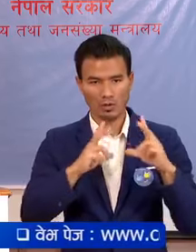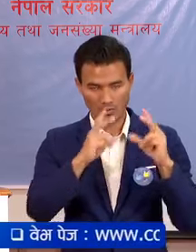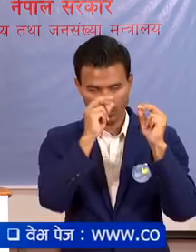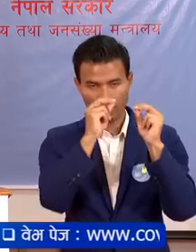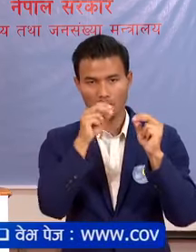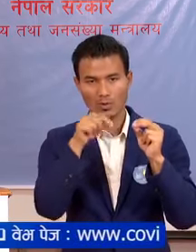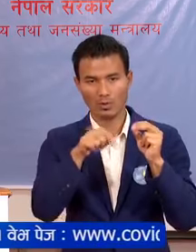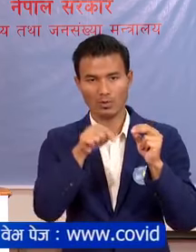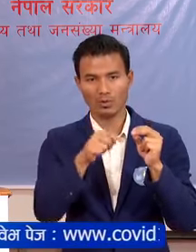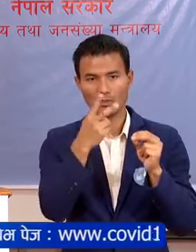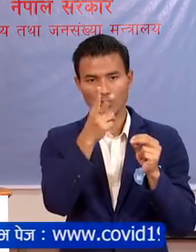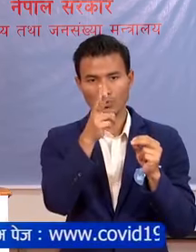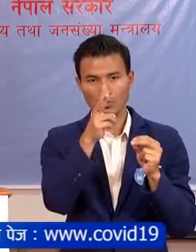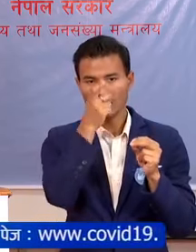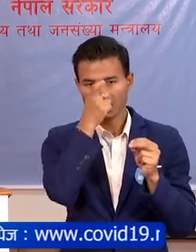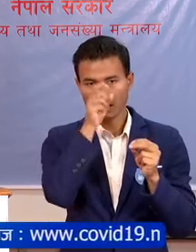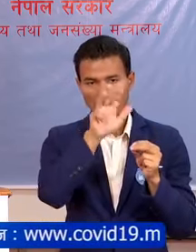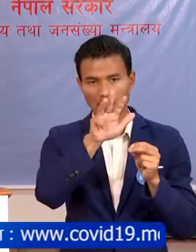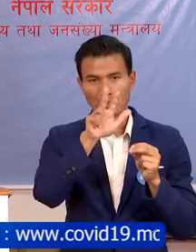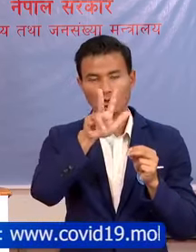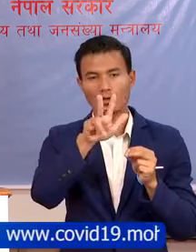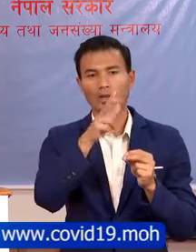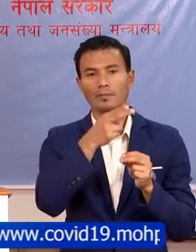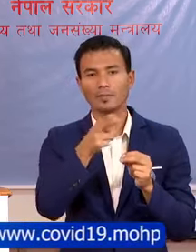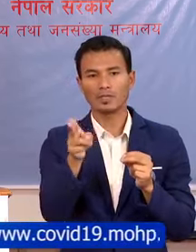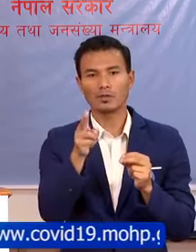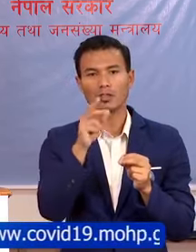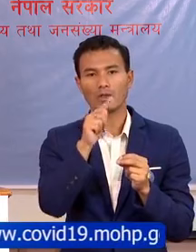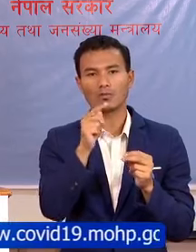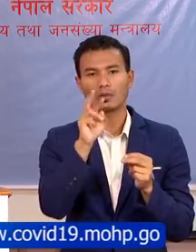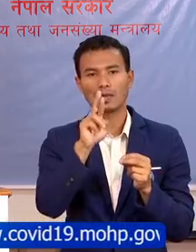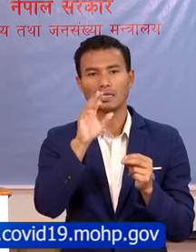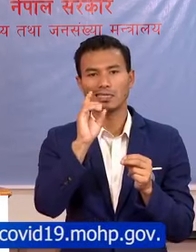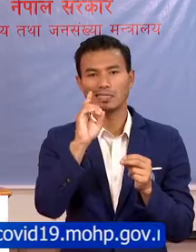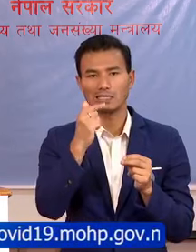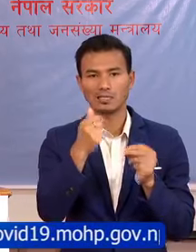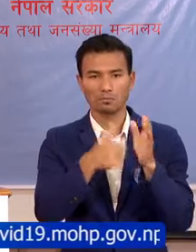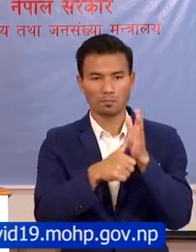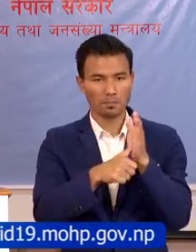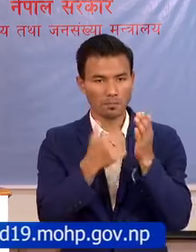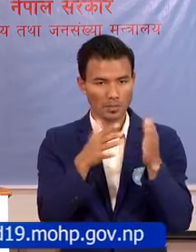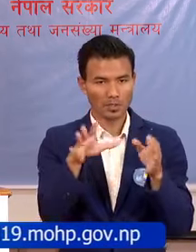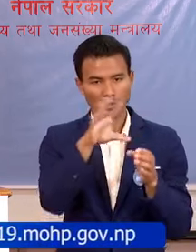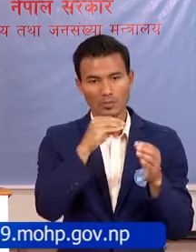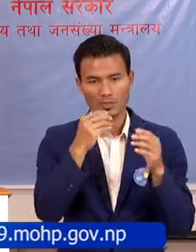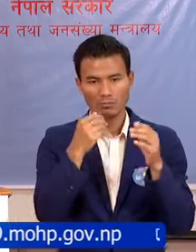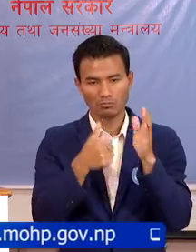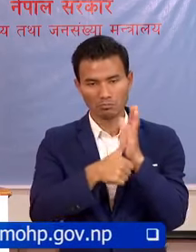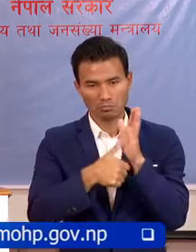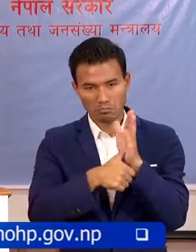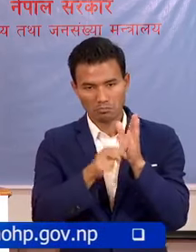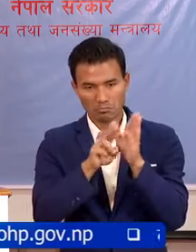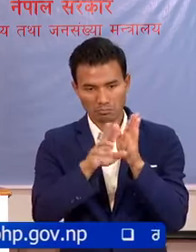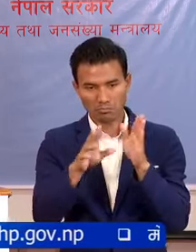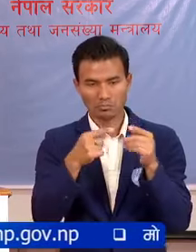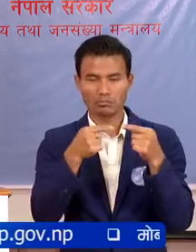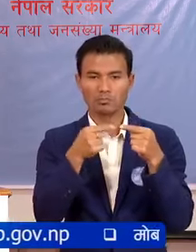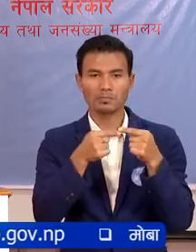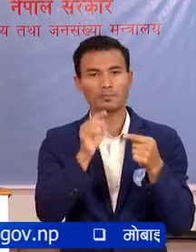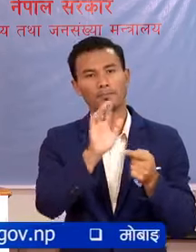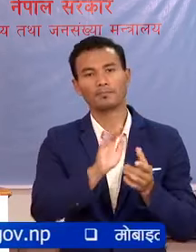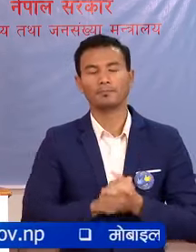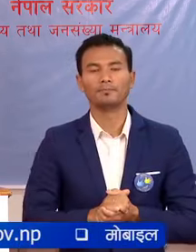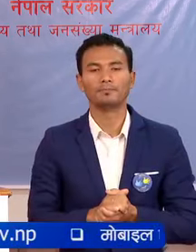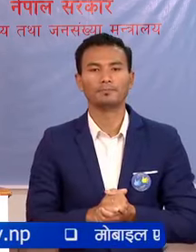आमी डियाग्नोस्टिक टेस्ट गरे का छों सबई को परिक्षेन को नतिजा नेगेटिव आयको